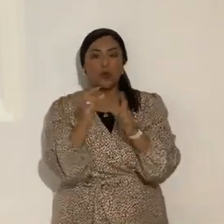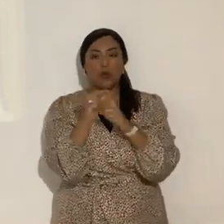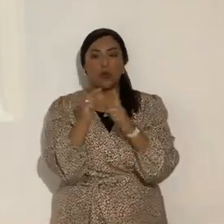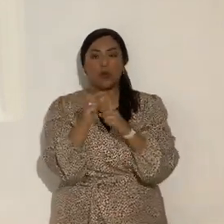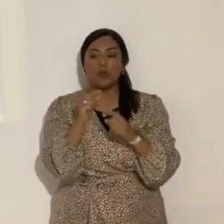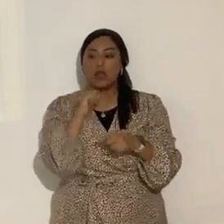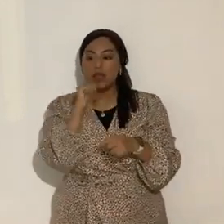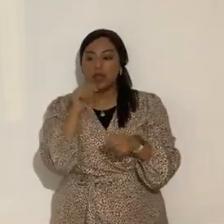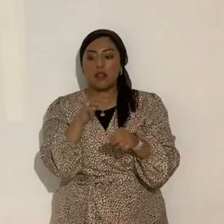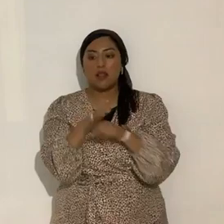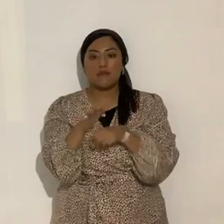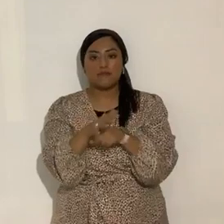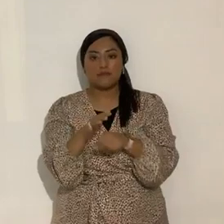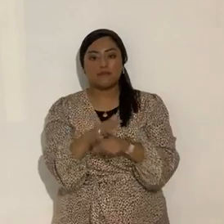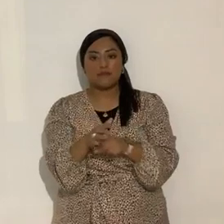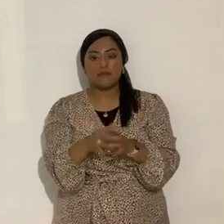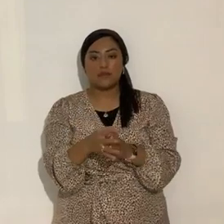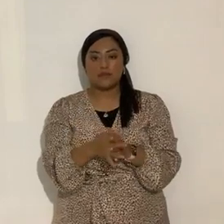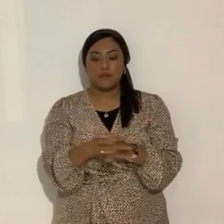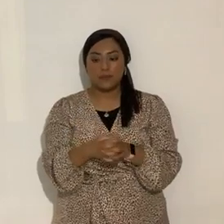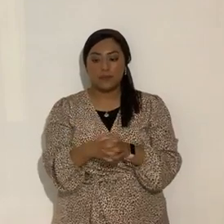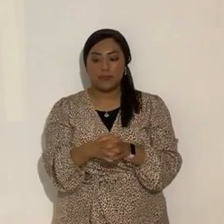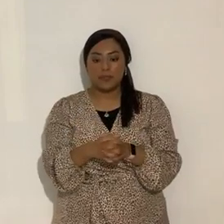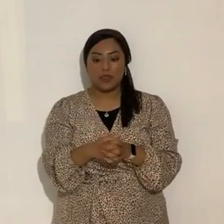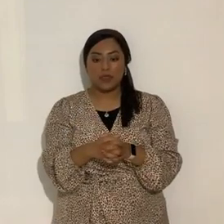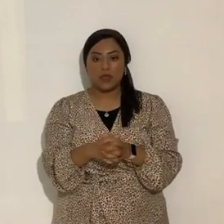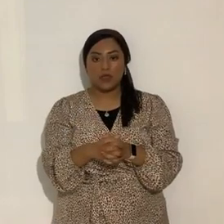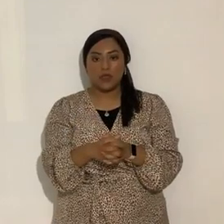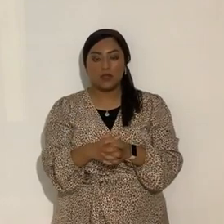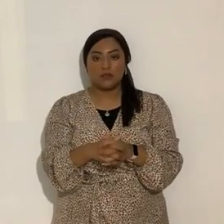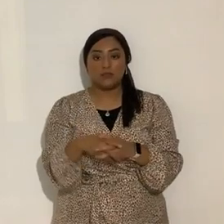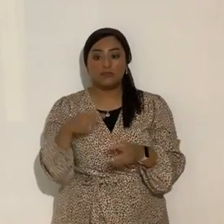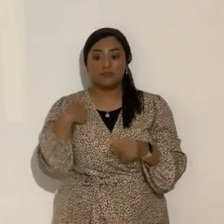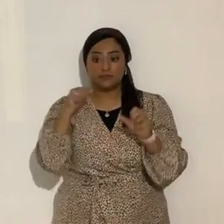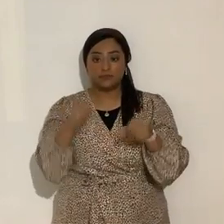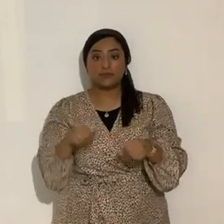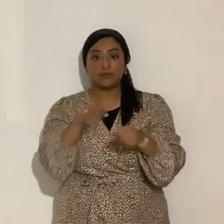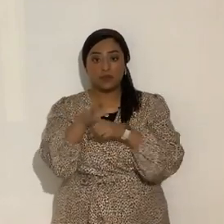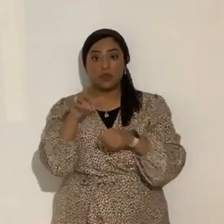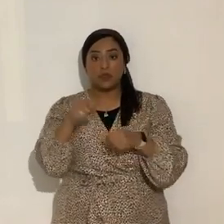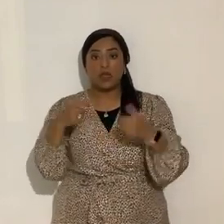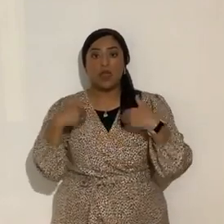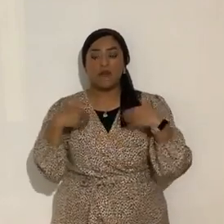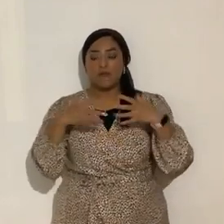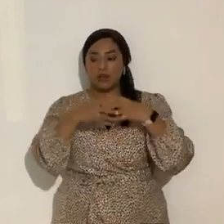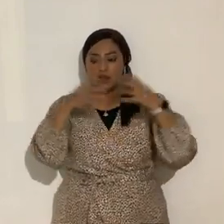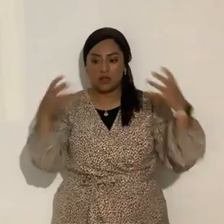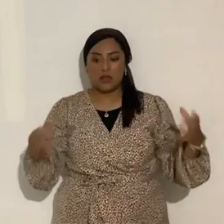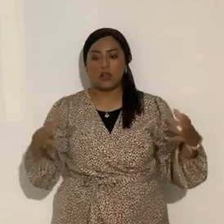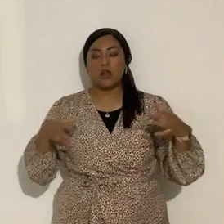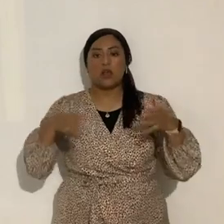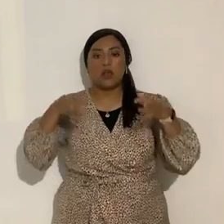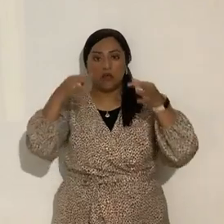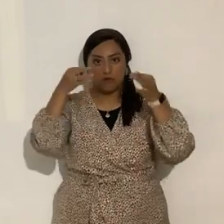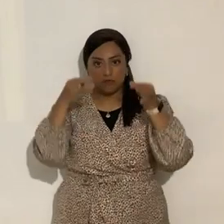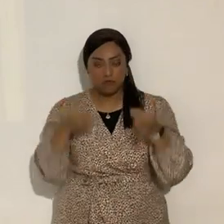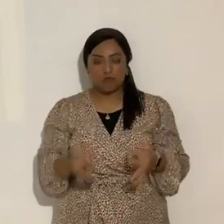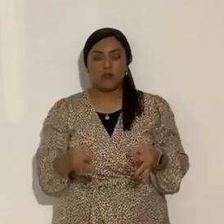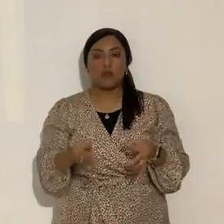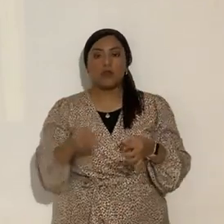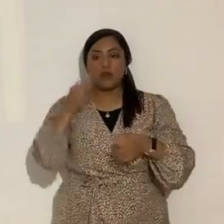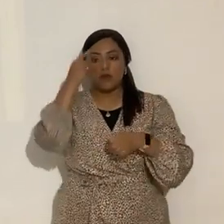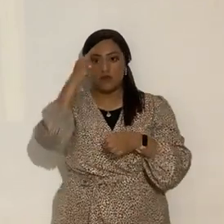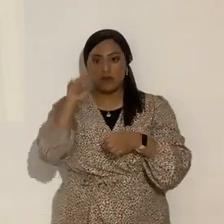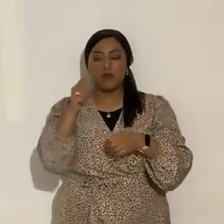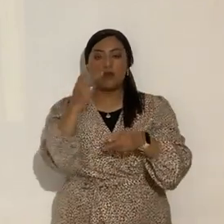se da el ancho. ¿Sí? Y para dar el ancho hay que tener mucha voluntad de guardar los